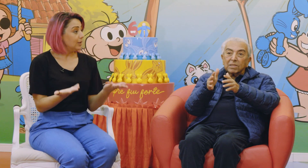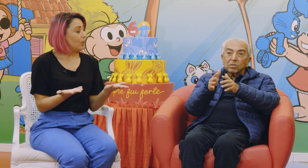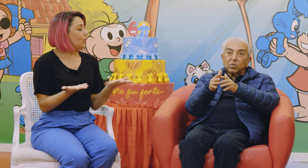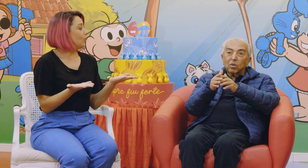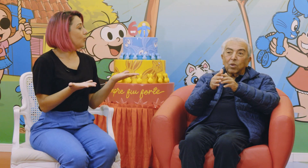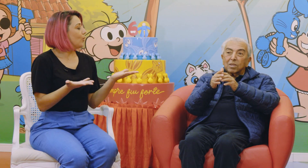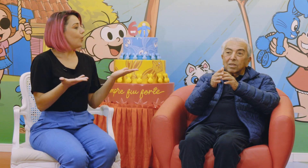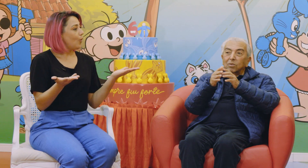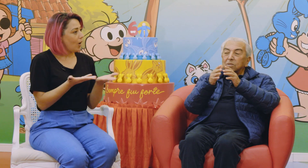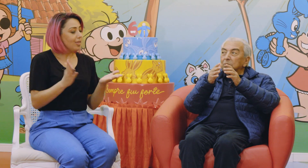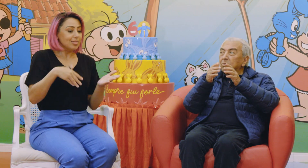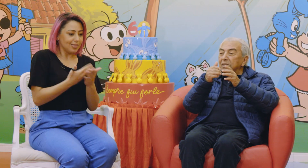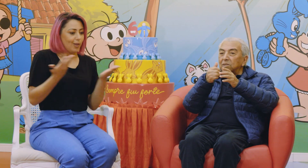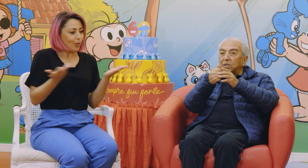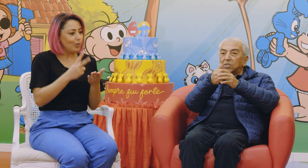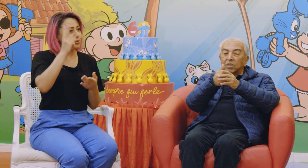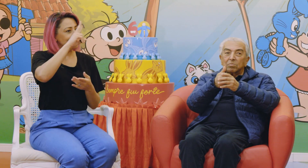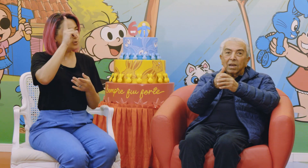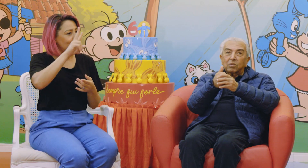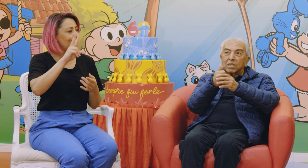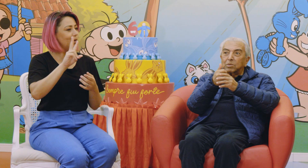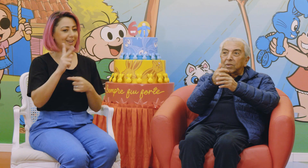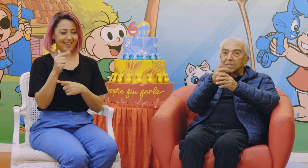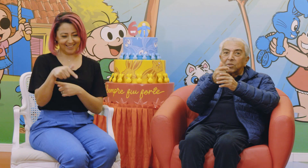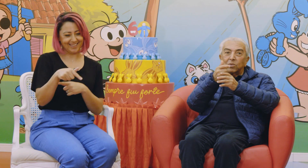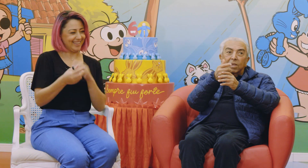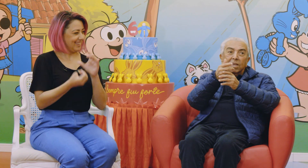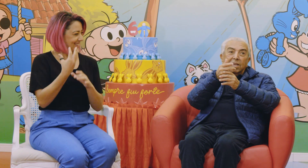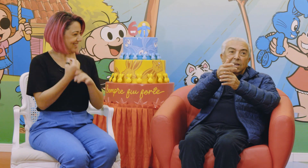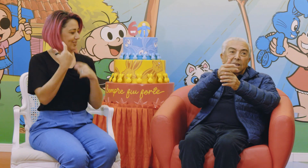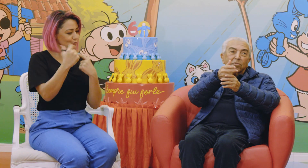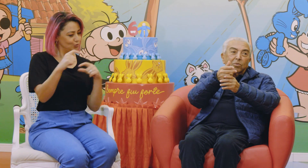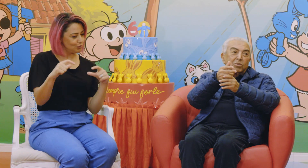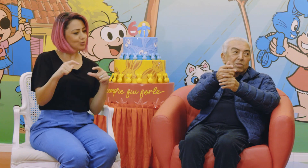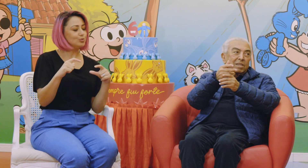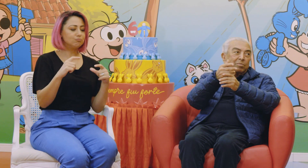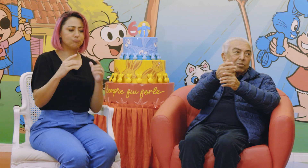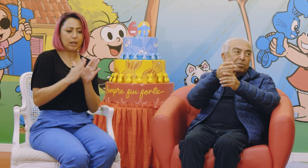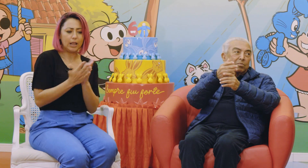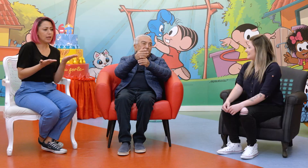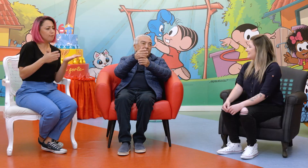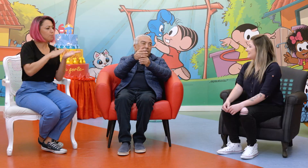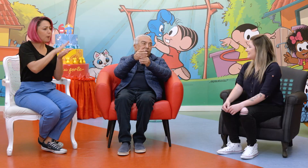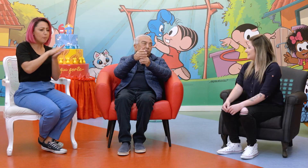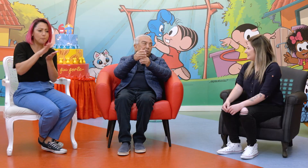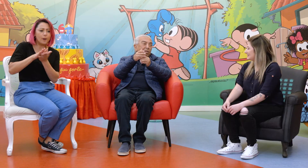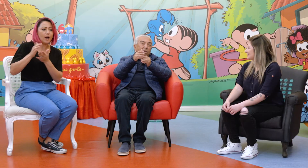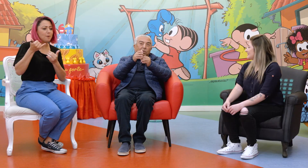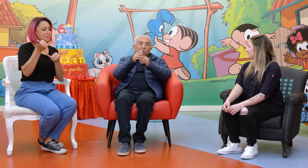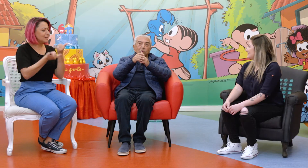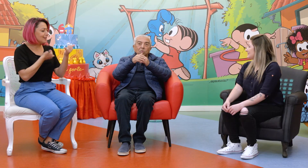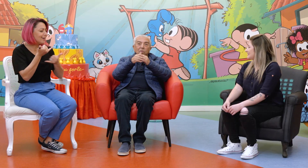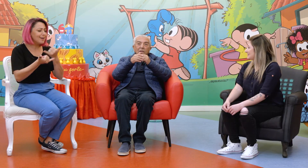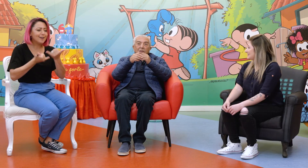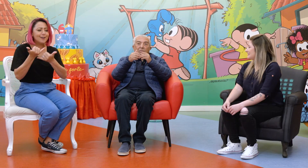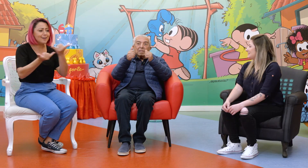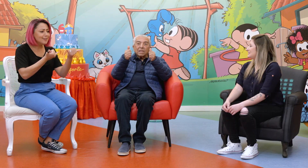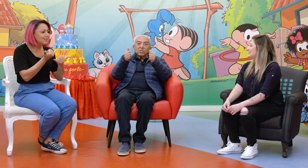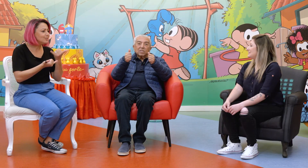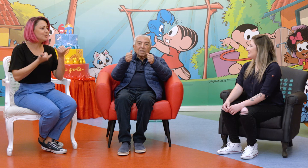estamos fazendo história em quadrinhos, estamos fazendo desenho animado, estamos fazendo livros, estamos brincando